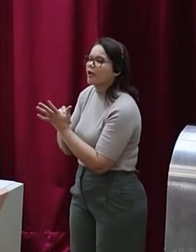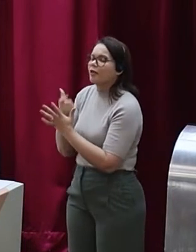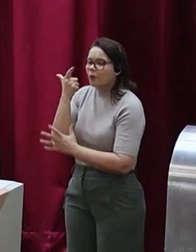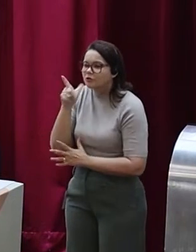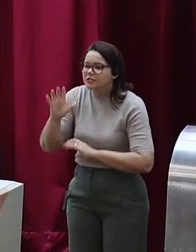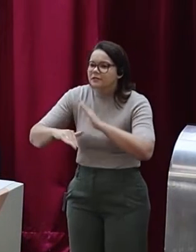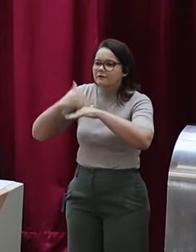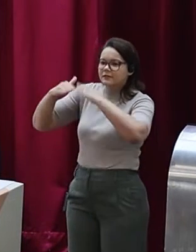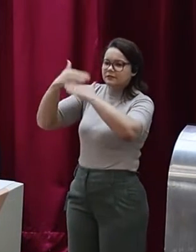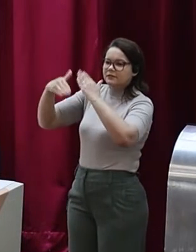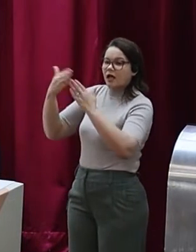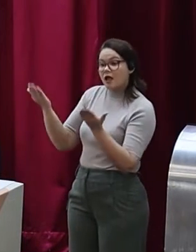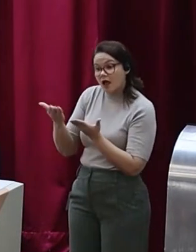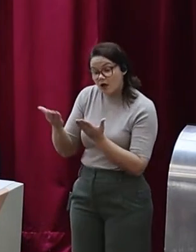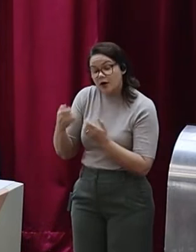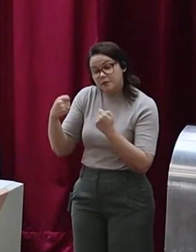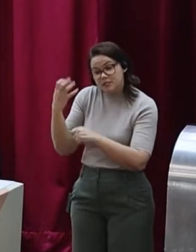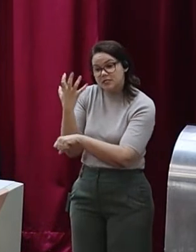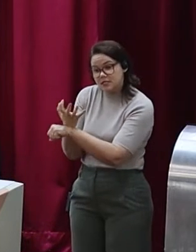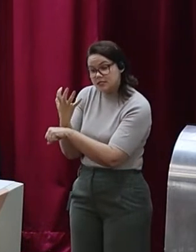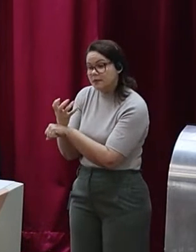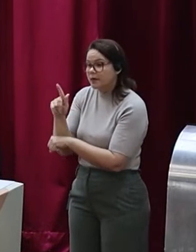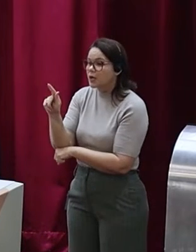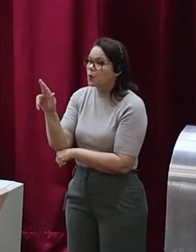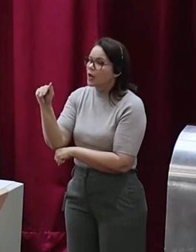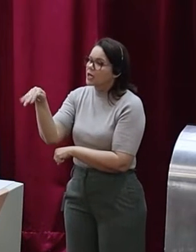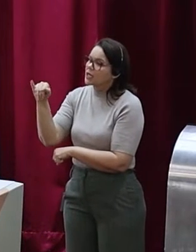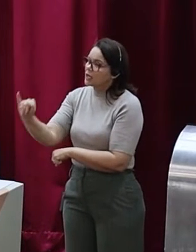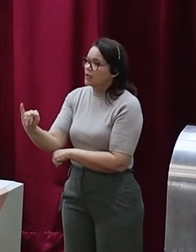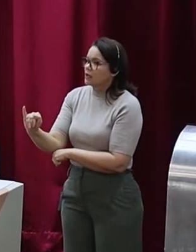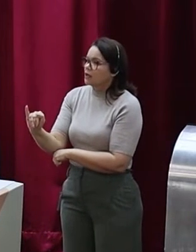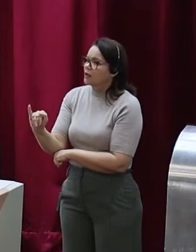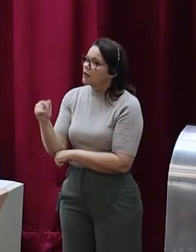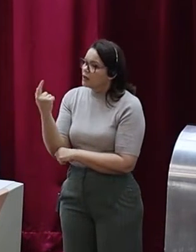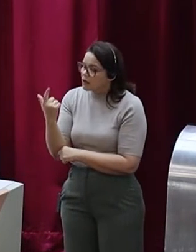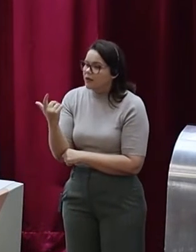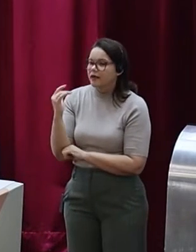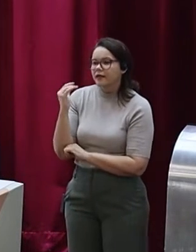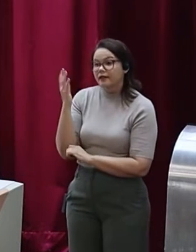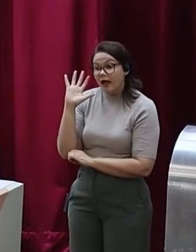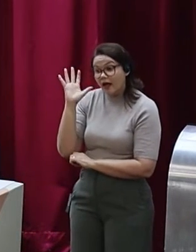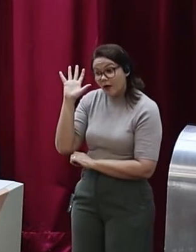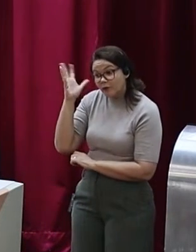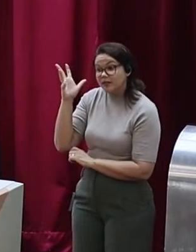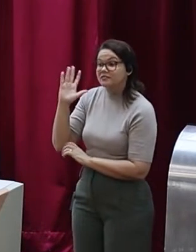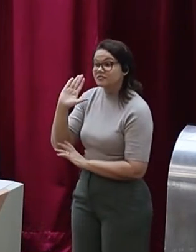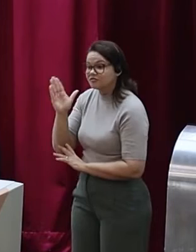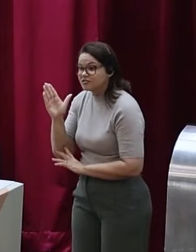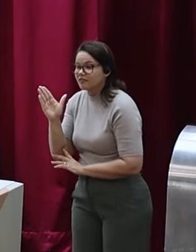en las universidades, pero poco a poco, gracias a la militancia. Entonces, esa asimetría, esa